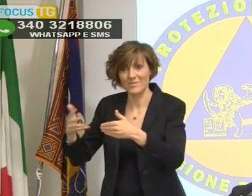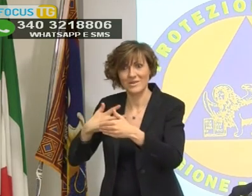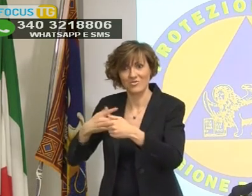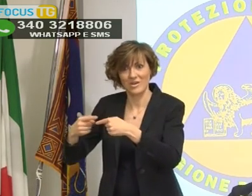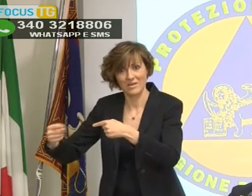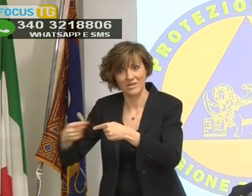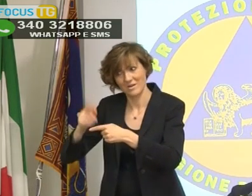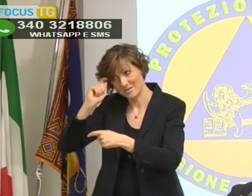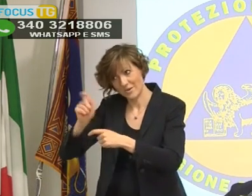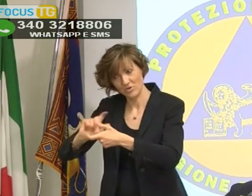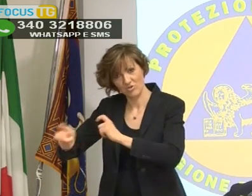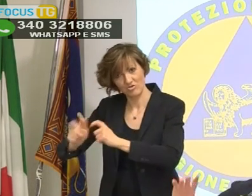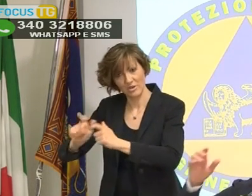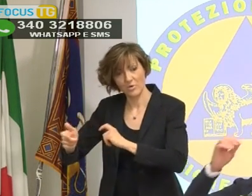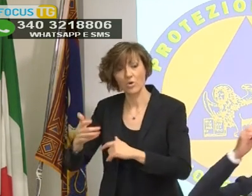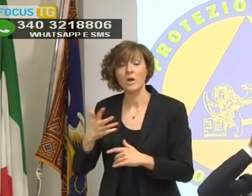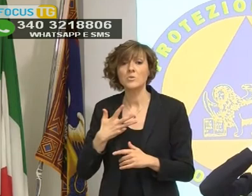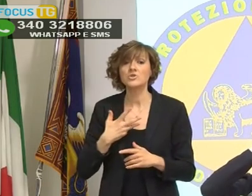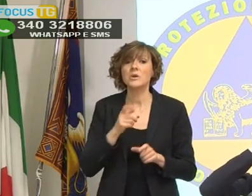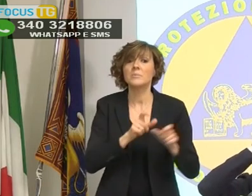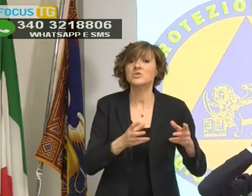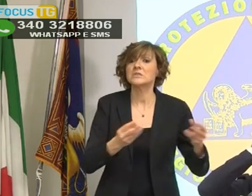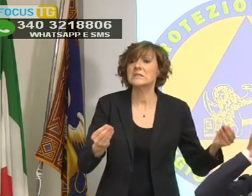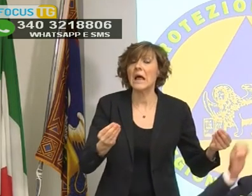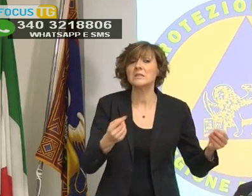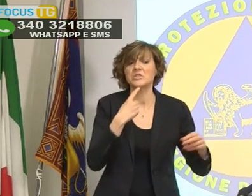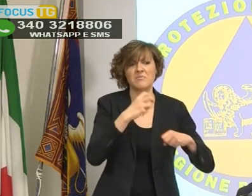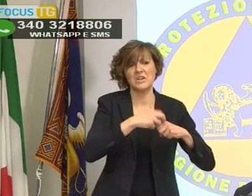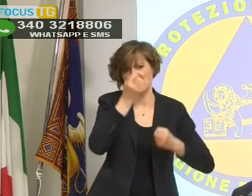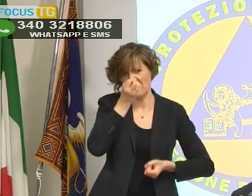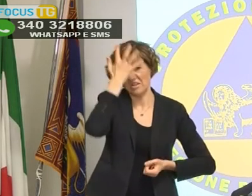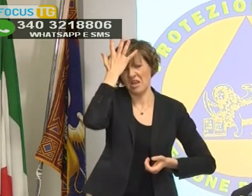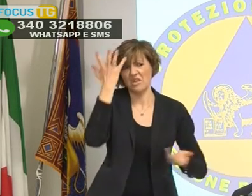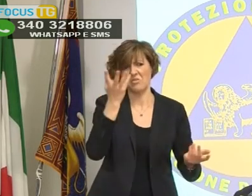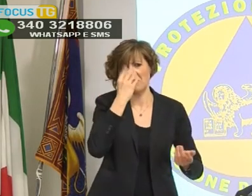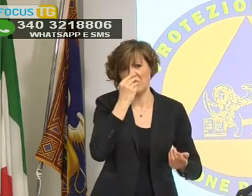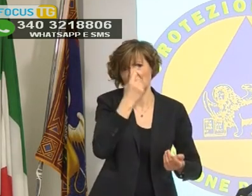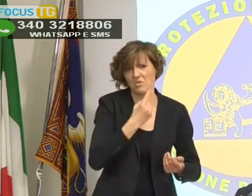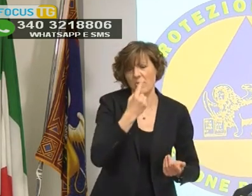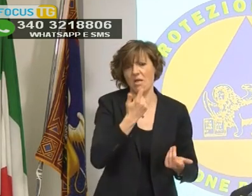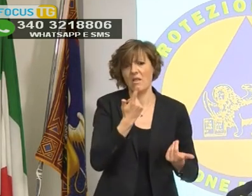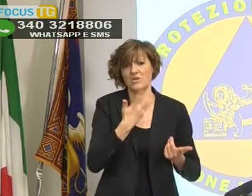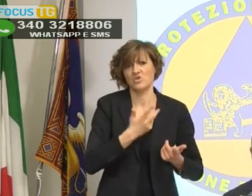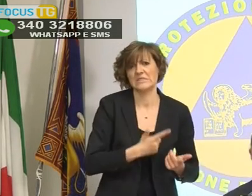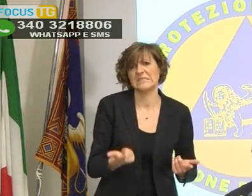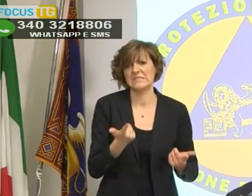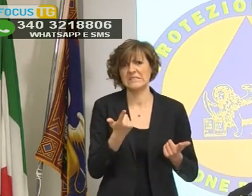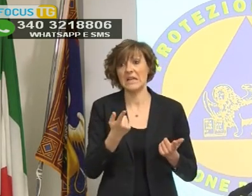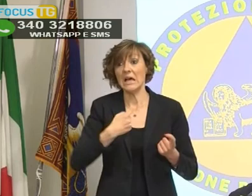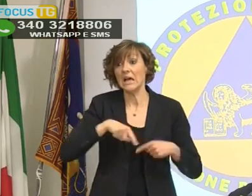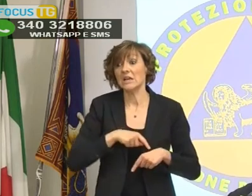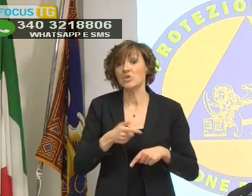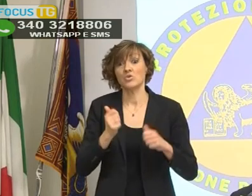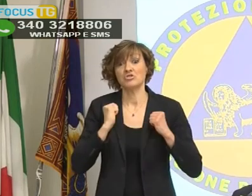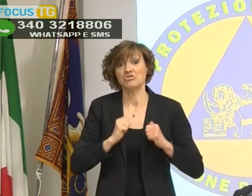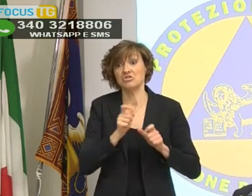ormai importante di gente che dice che il virus è tutta un'invenzione, che il virus è l'influenza, che addirittura abbiamo ammazzato i